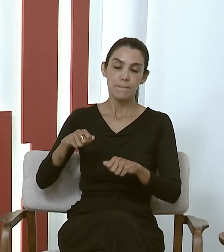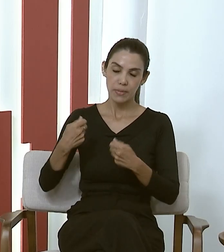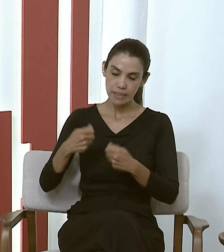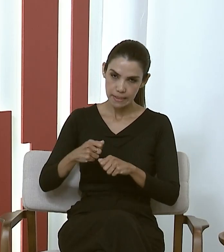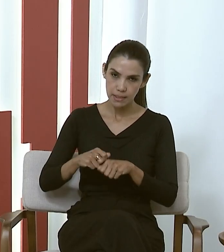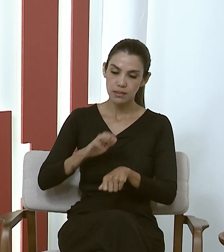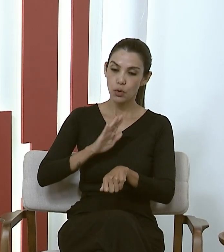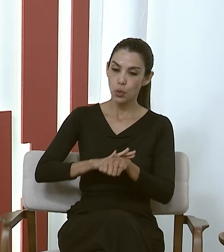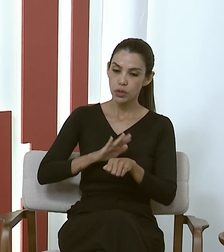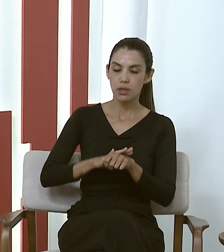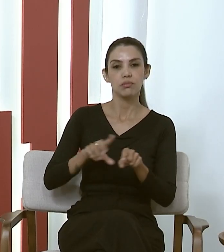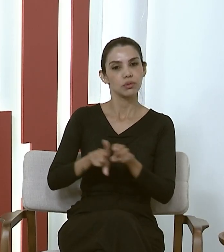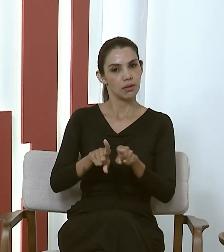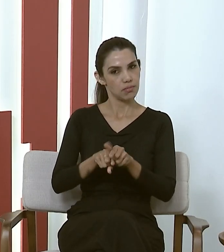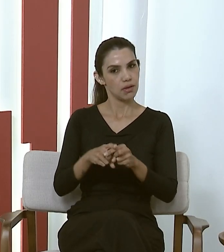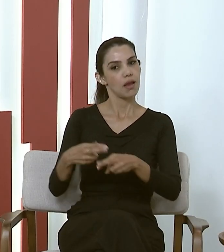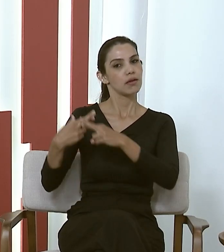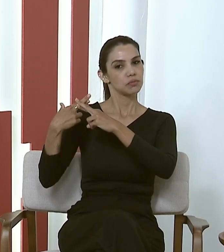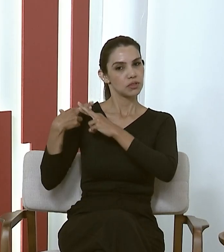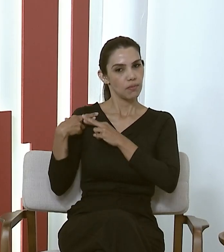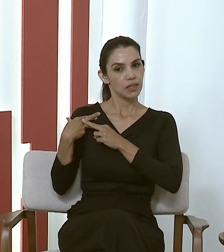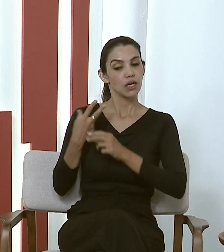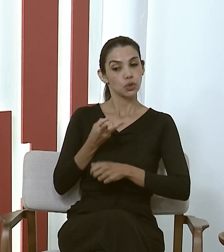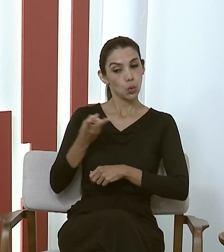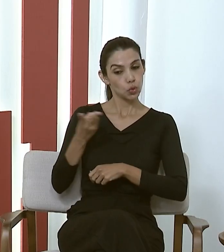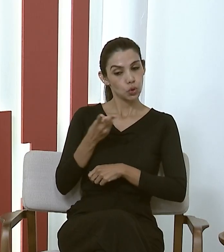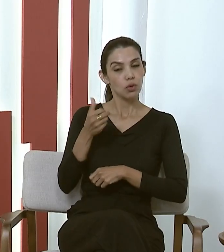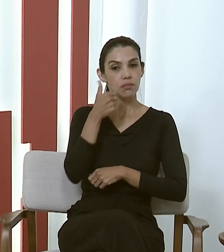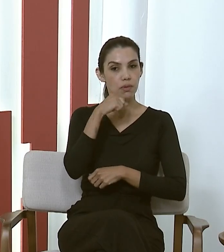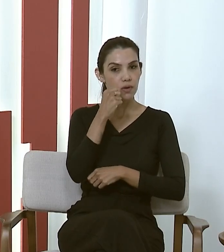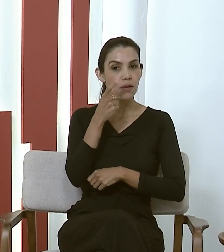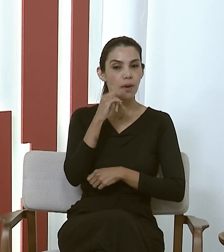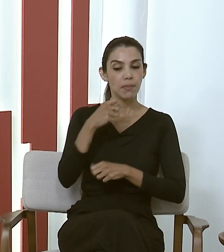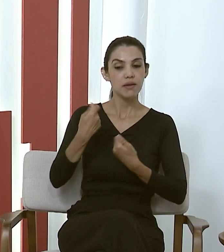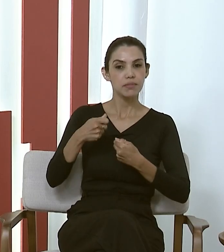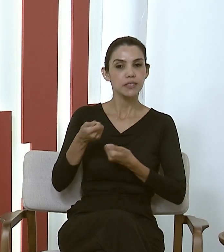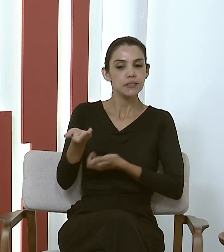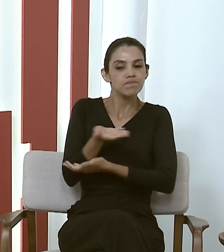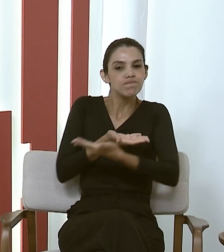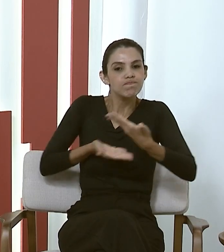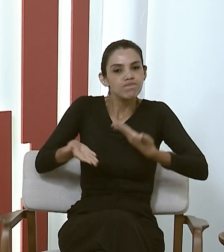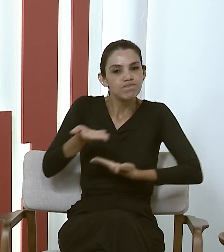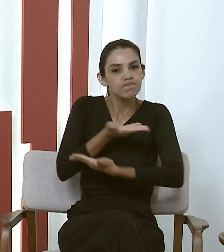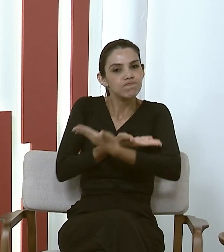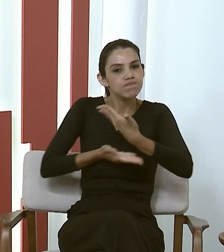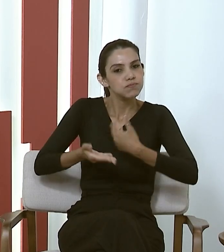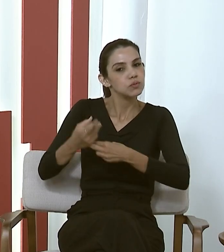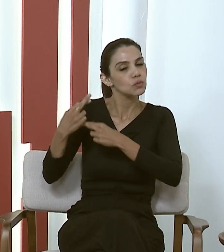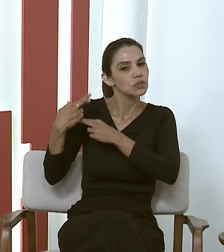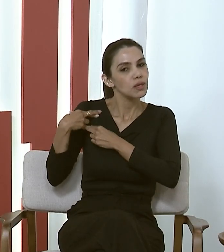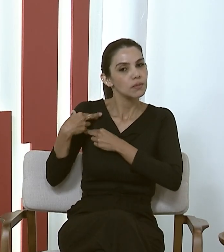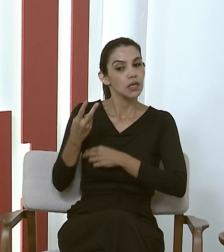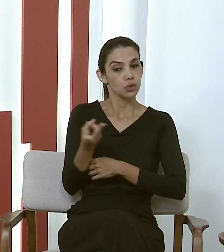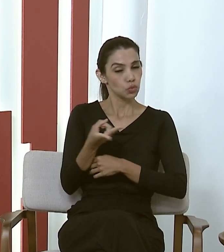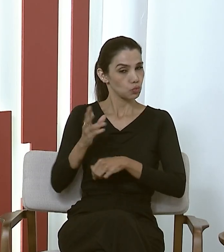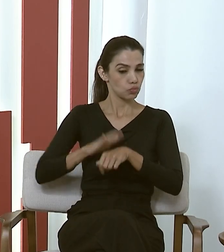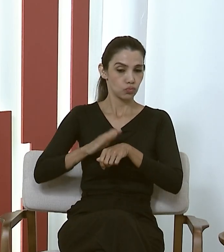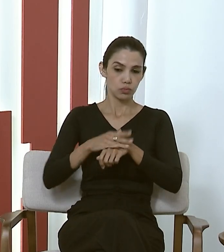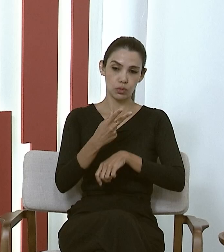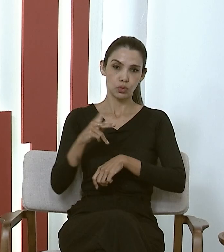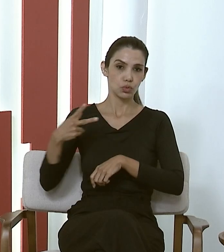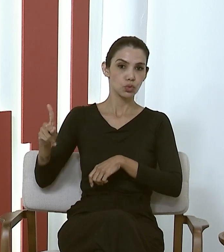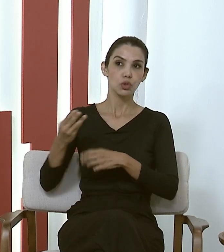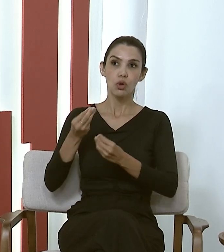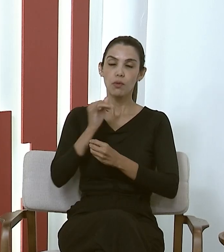genitores. Então, pais e mães precisam saber dividir essas responsabilidades, como buscar na escola,